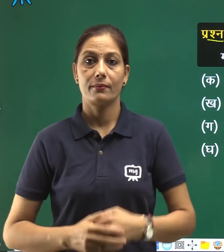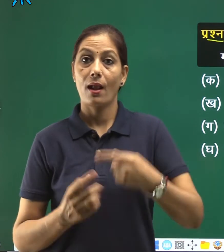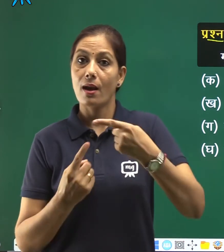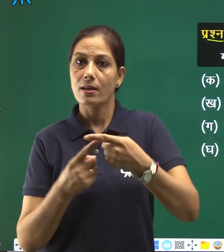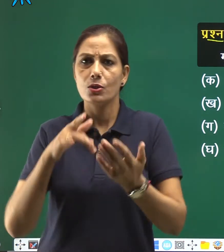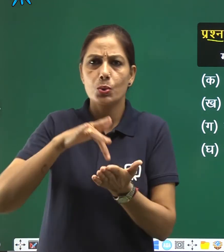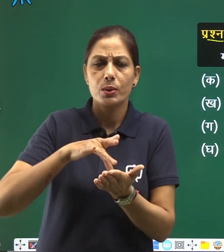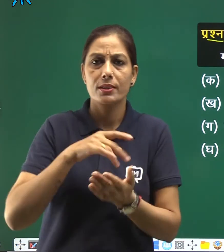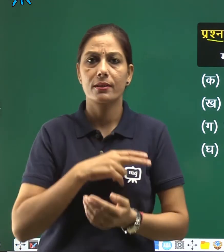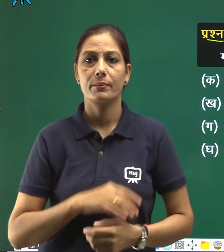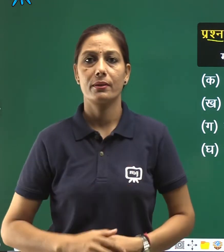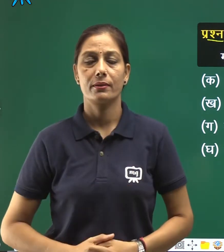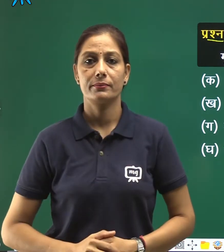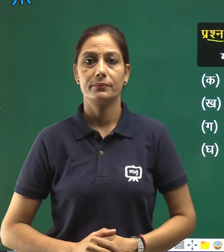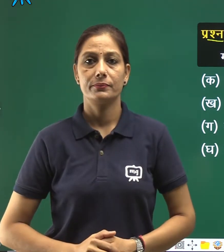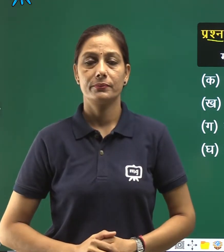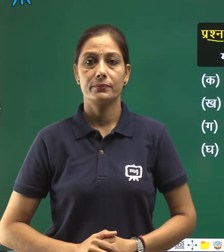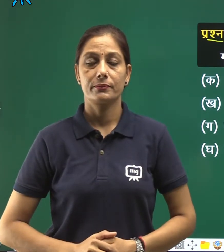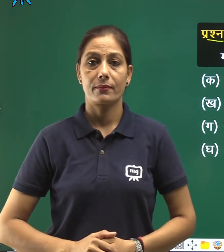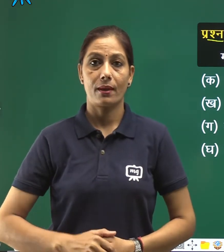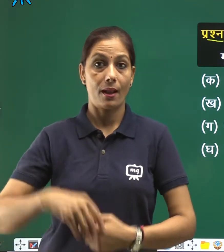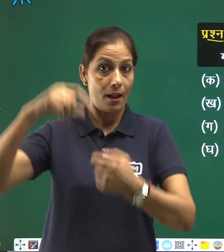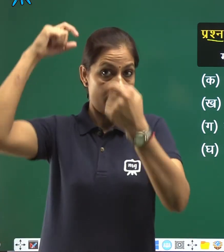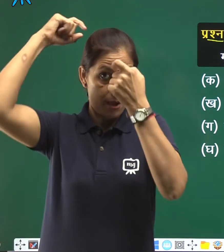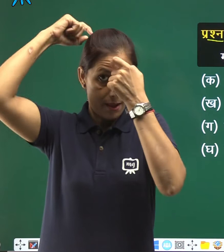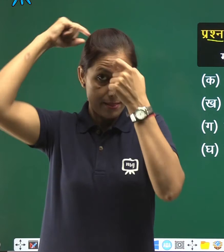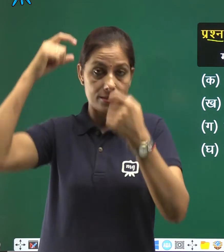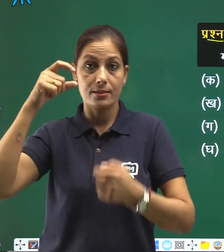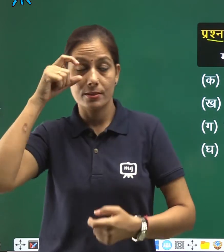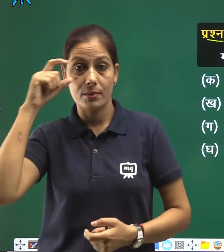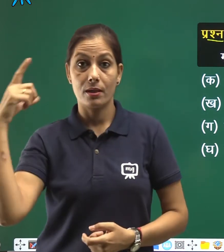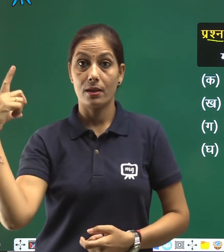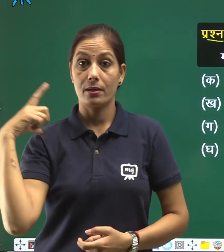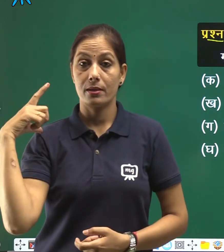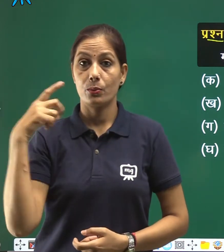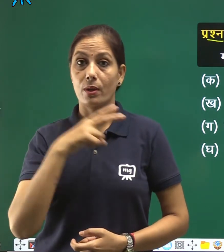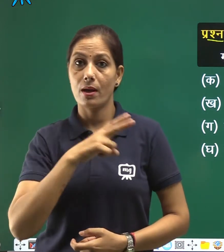में नेताजी सुभाष चंद्र बोस की